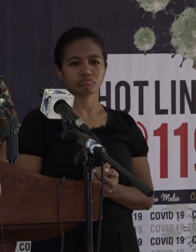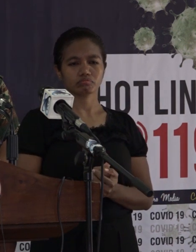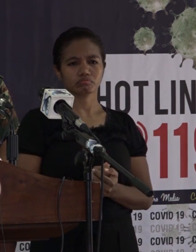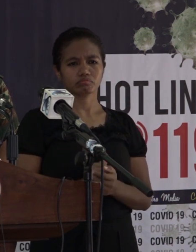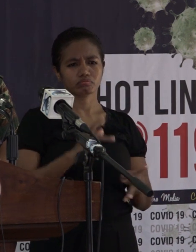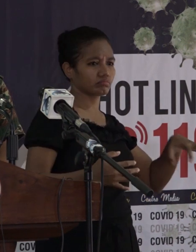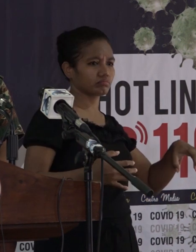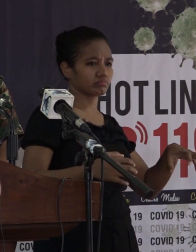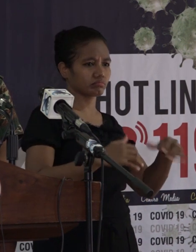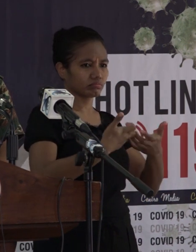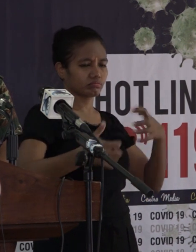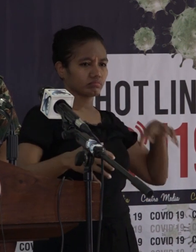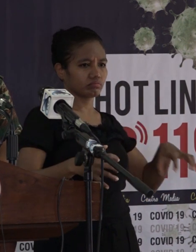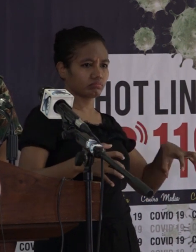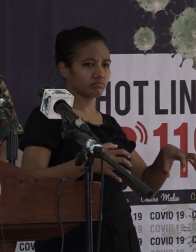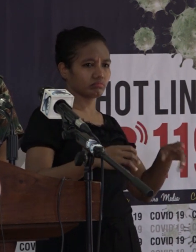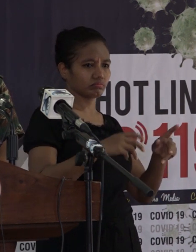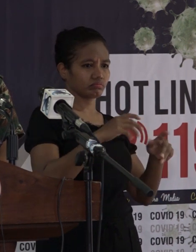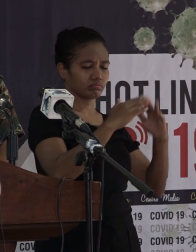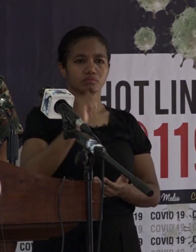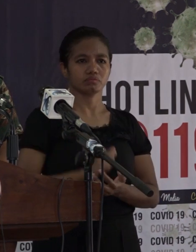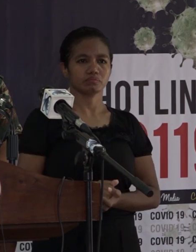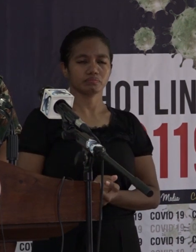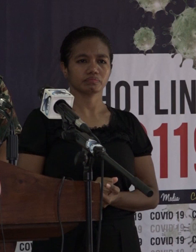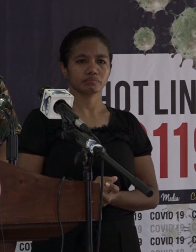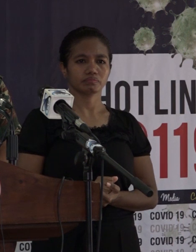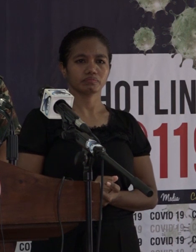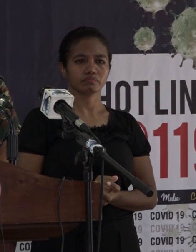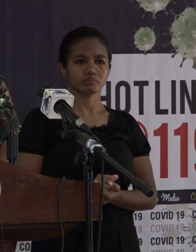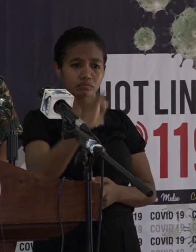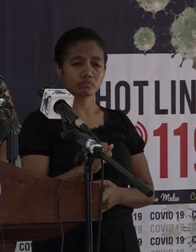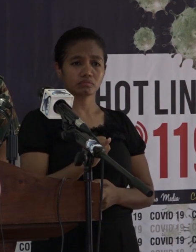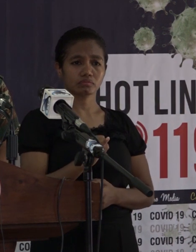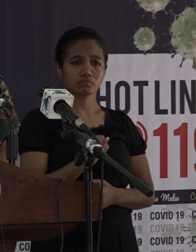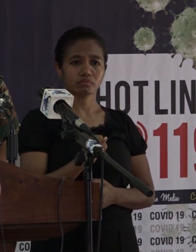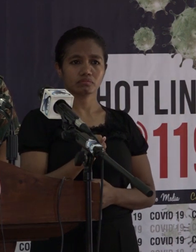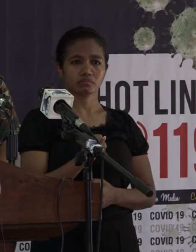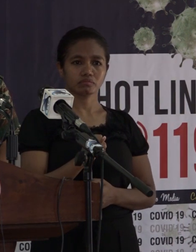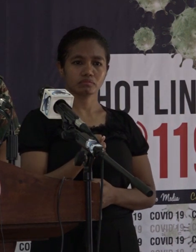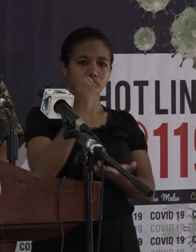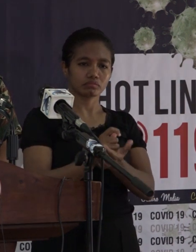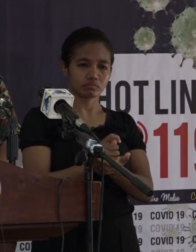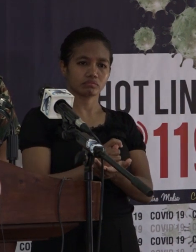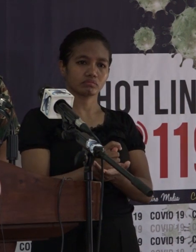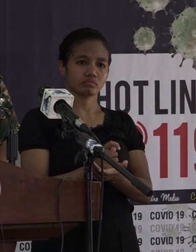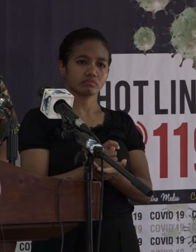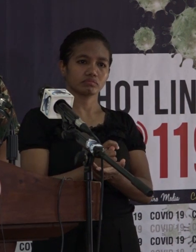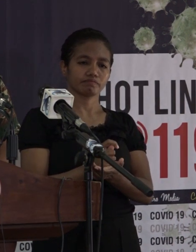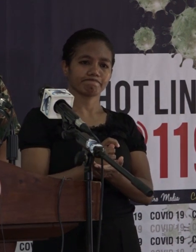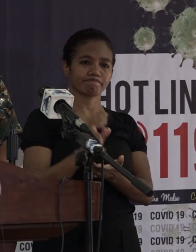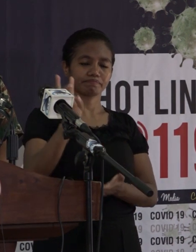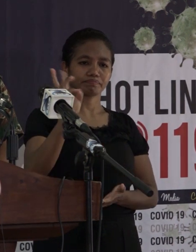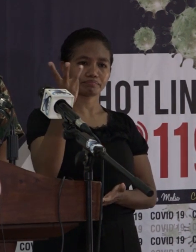quarentena total reunida a tosrua, rua nulo. Ou se dili nian, é reunida essa nura sem nen, ou se município